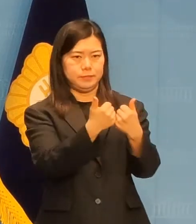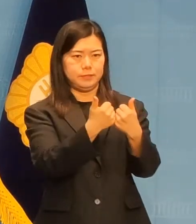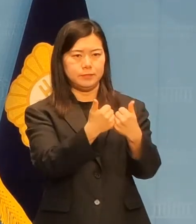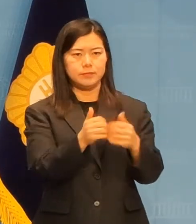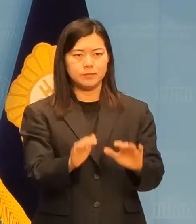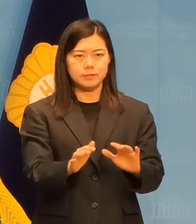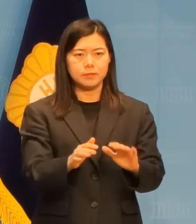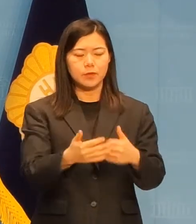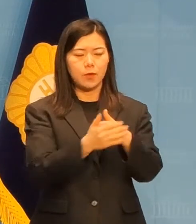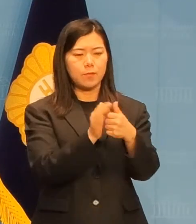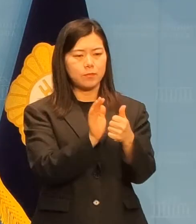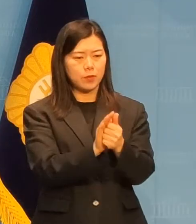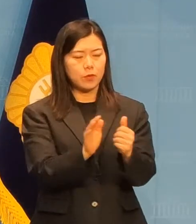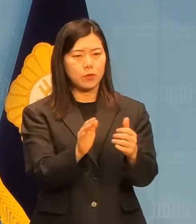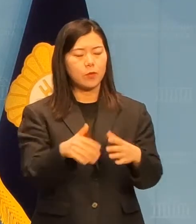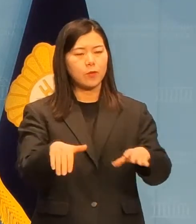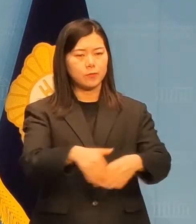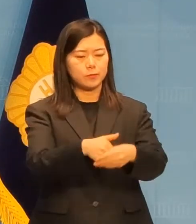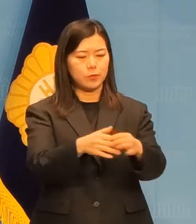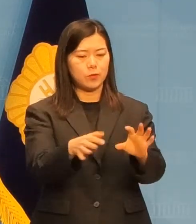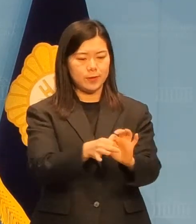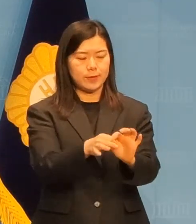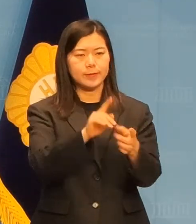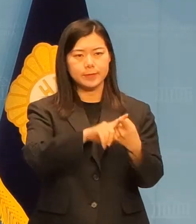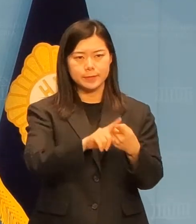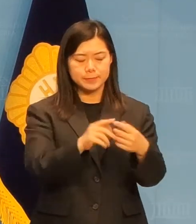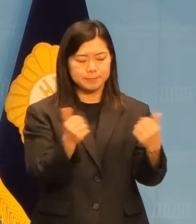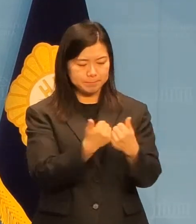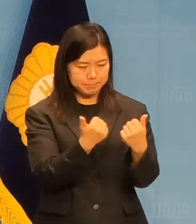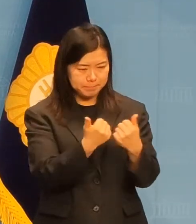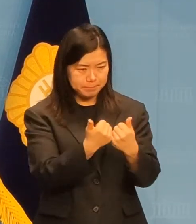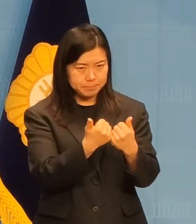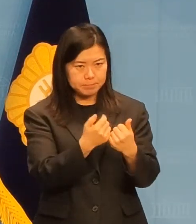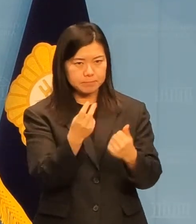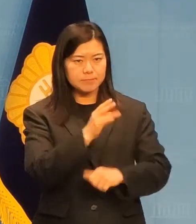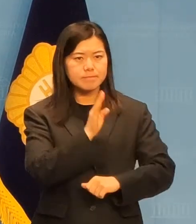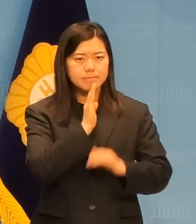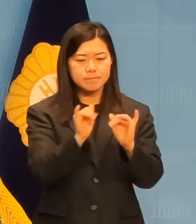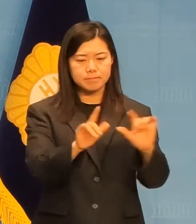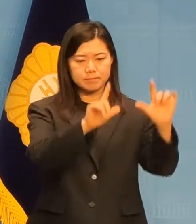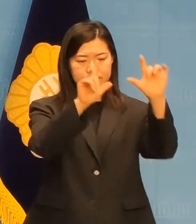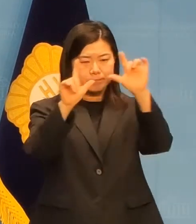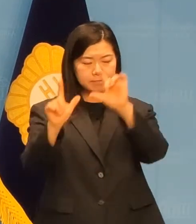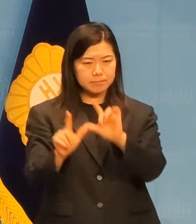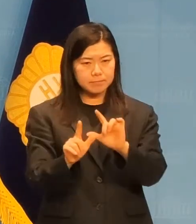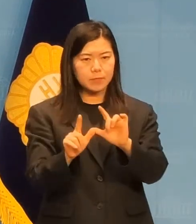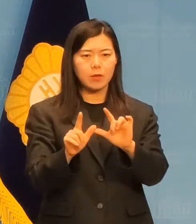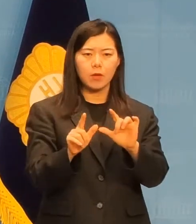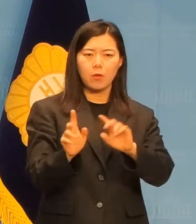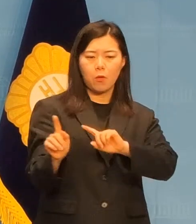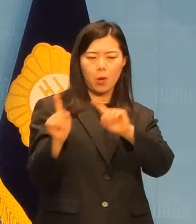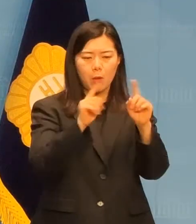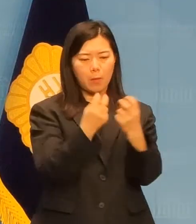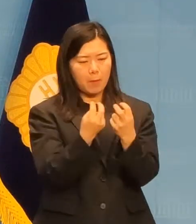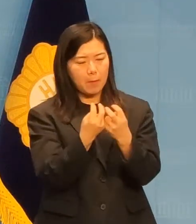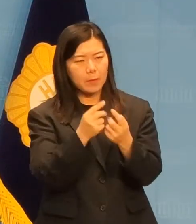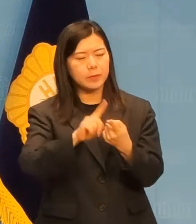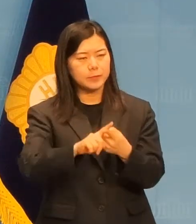협력 동반자 관계 복원을 논의하고 실질적인 민생기업 방안을 논의할